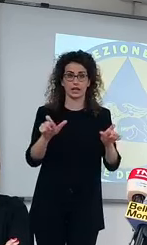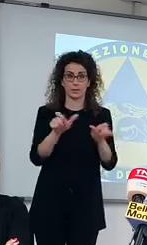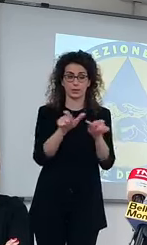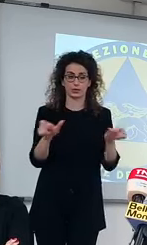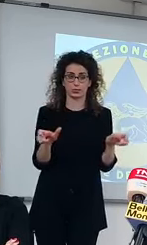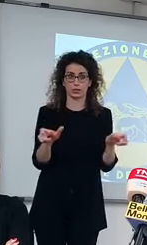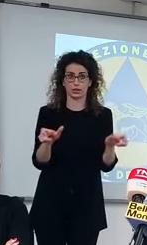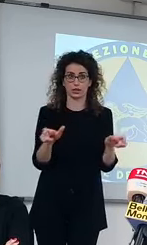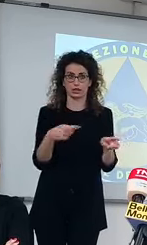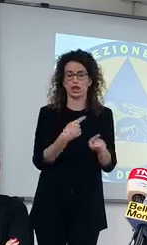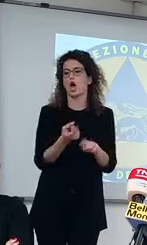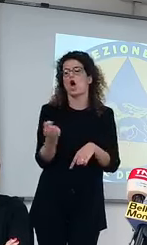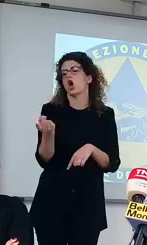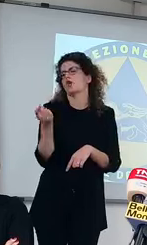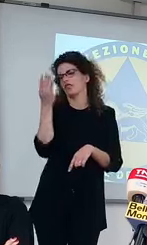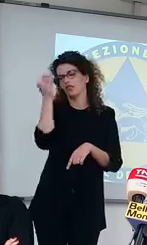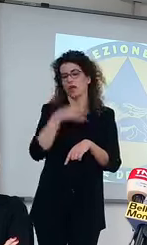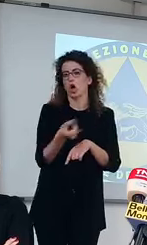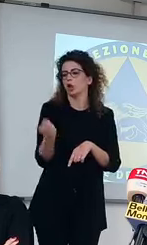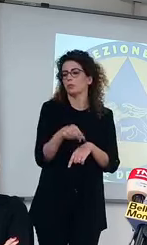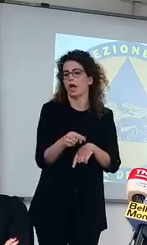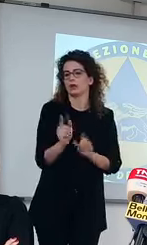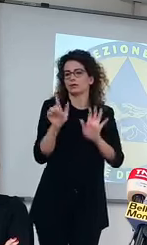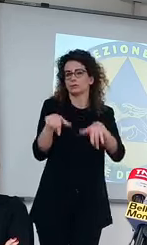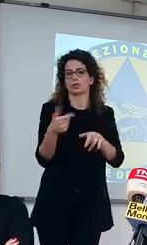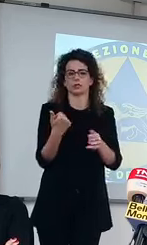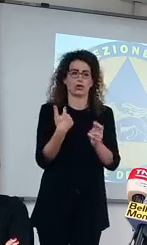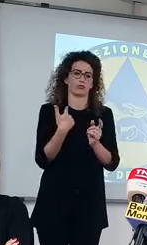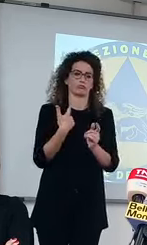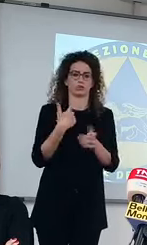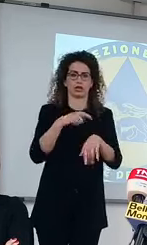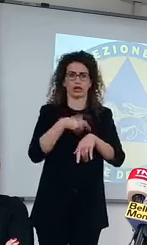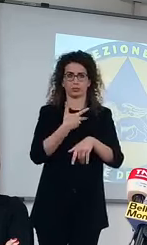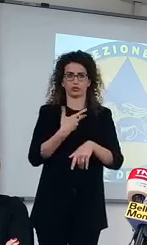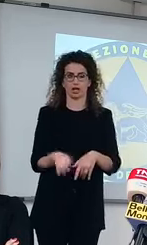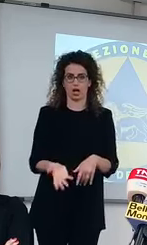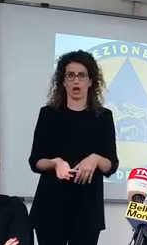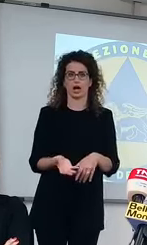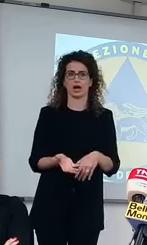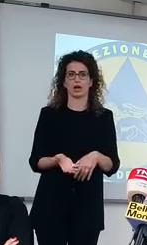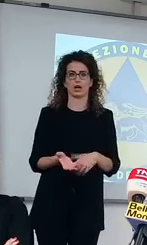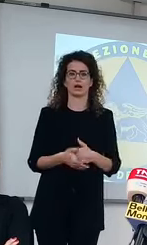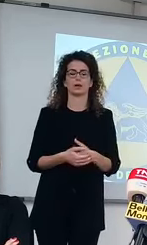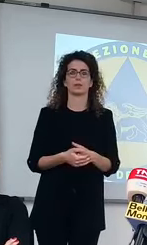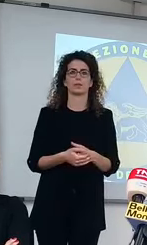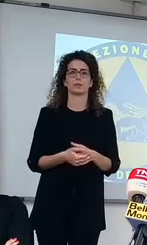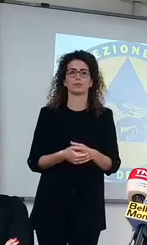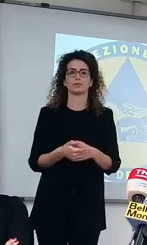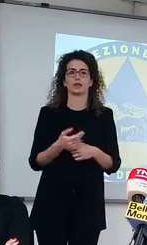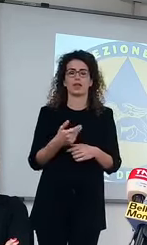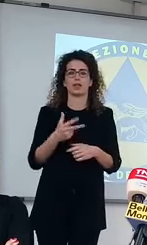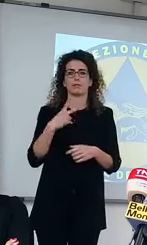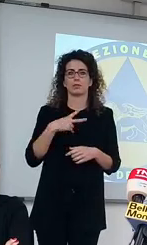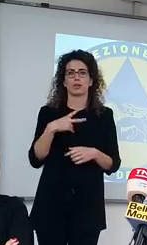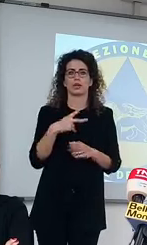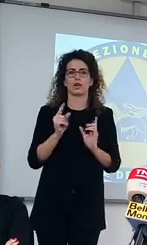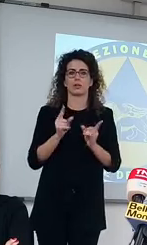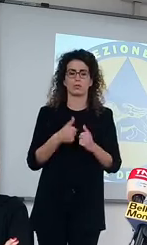le abbiamo tutte domani o stasettimana, sono diluite per fortuna, insomma stiamo cercando, nella speranza anche che ci venga